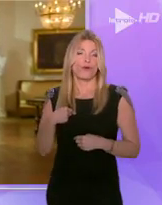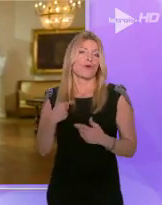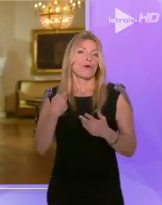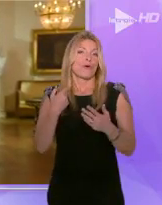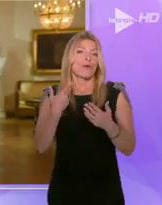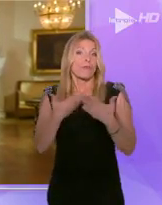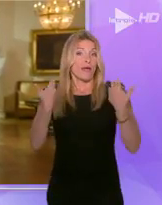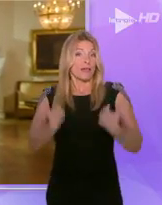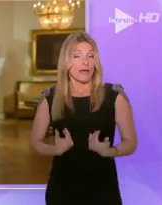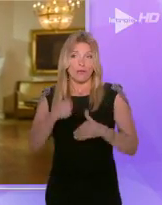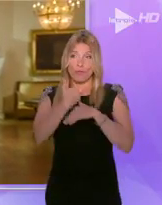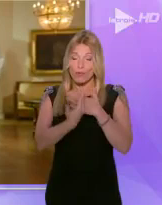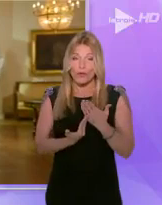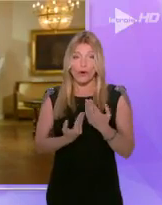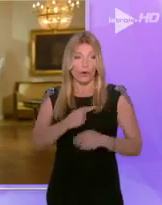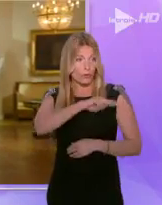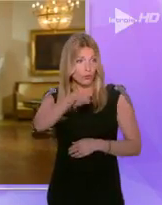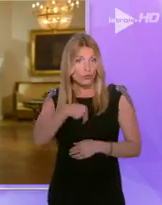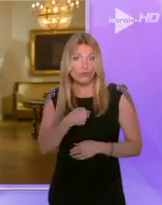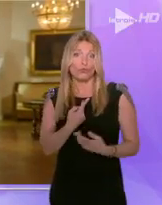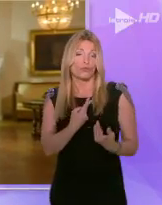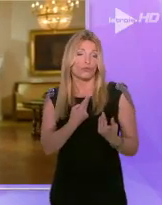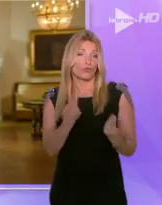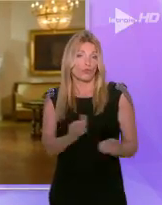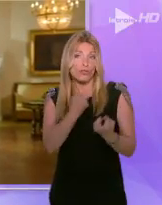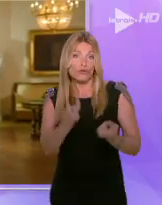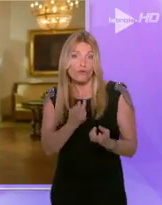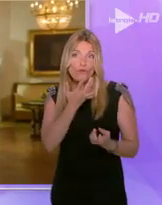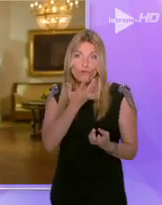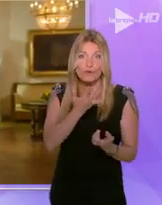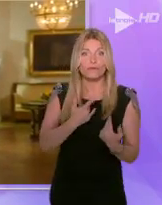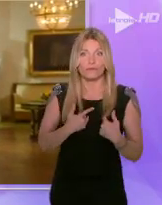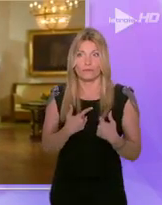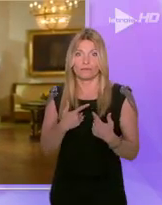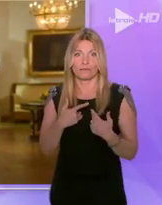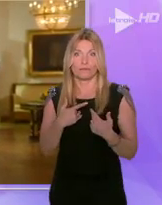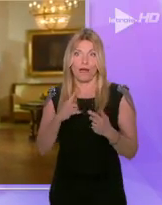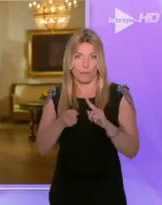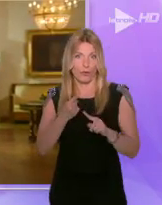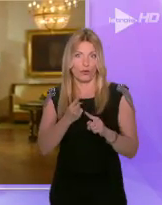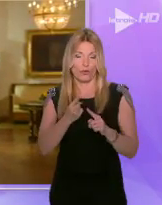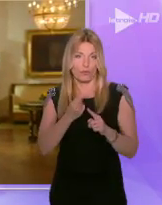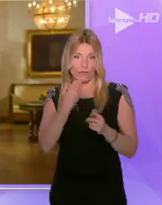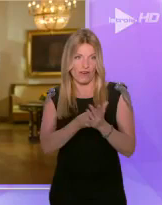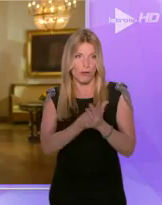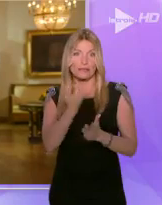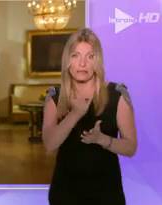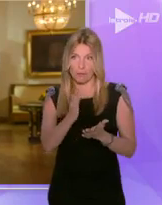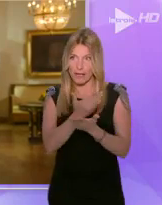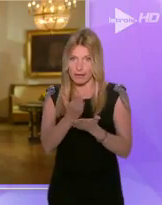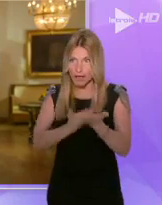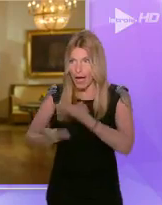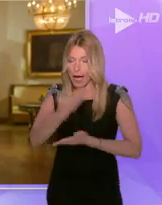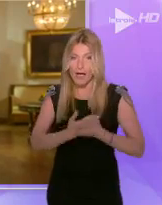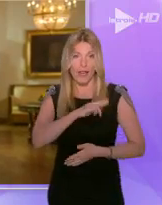recherchons tous n'ont de valeur que s'ils sont partagés. La Reine et moi constatons tous les jours ce